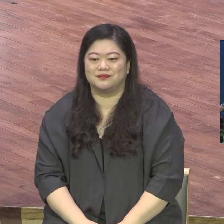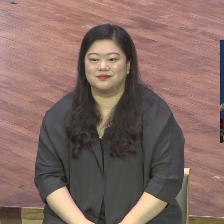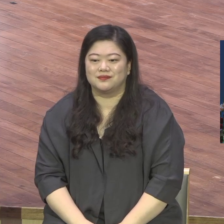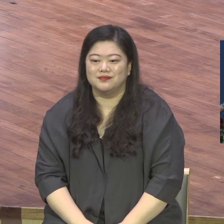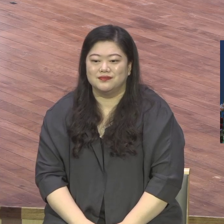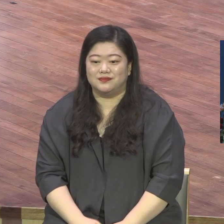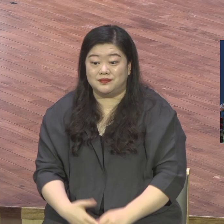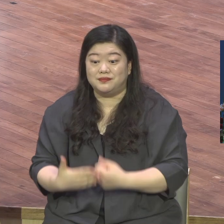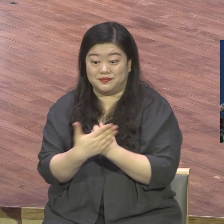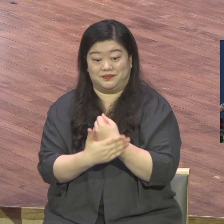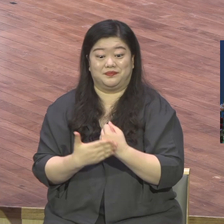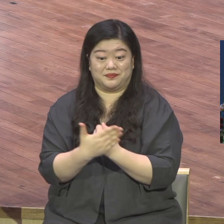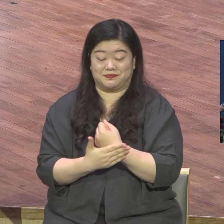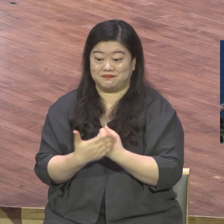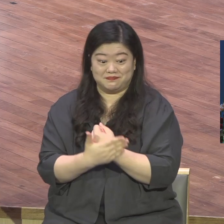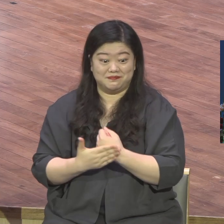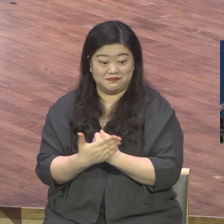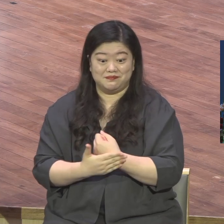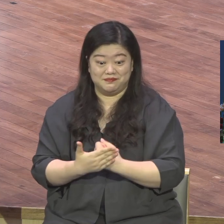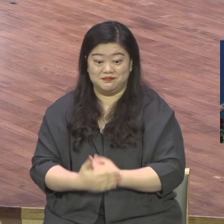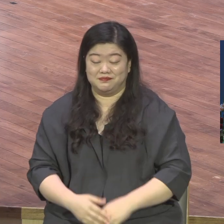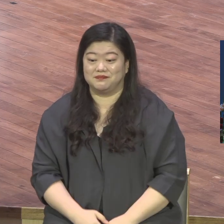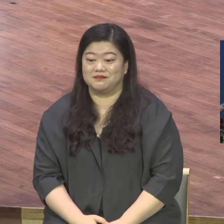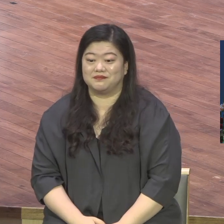아멘. 은혜로운 찬양이었습니다.